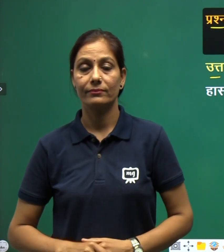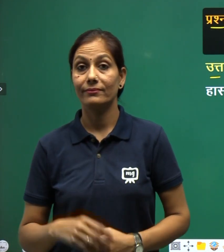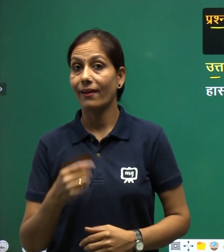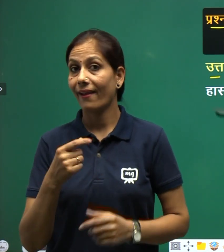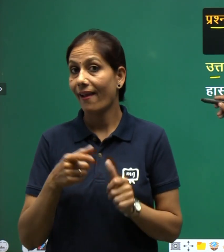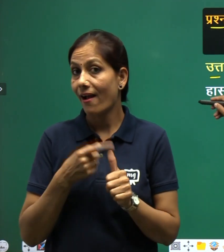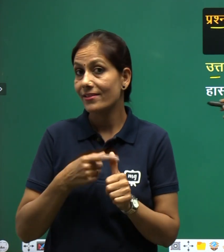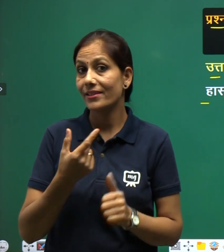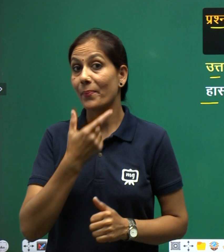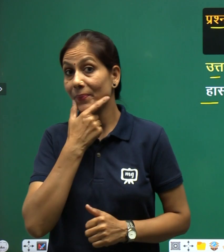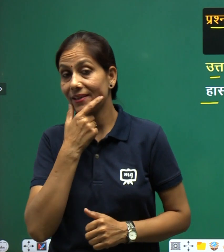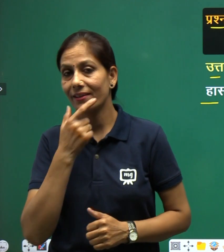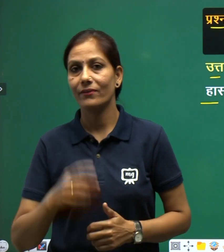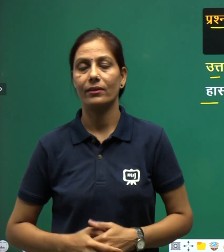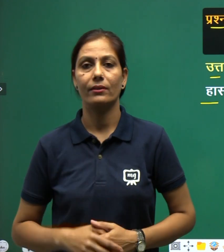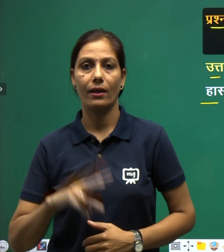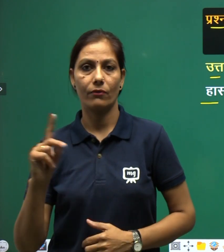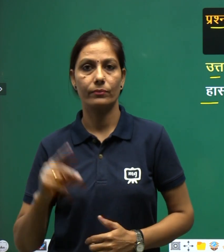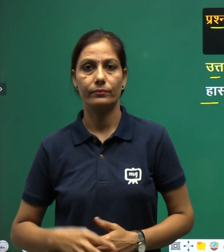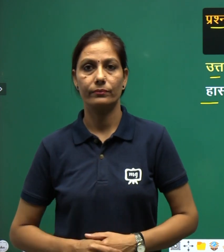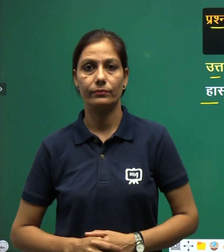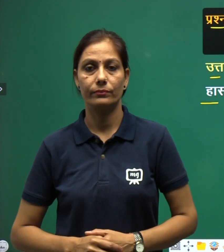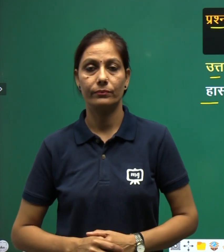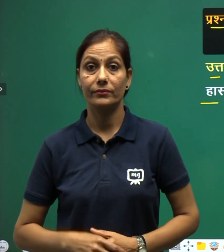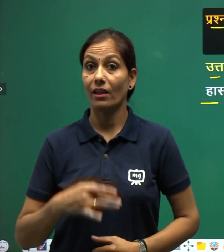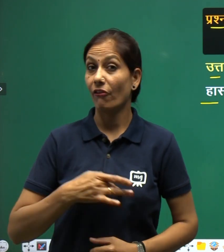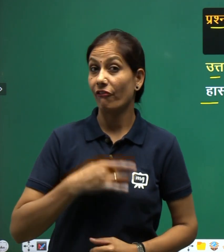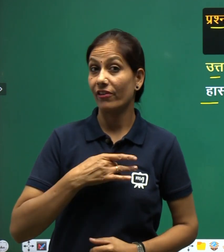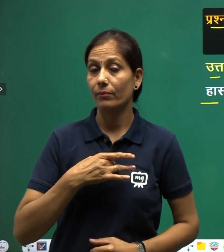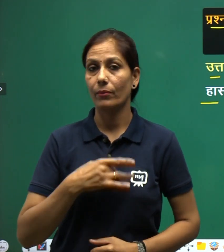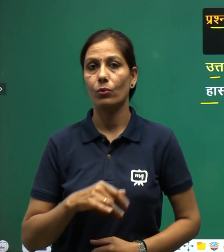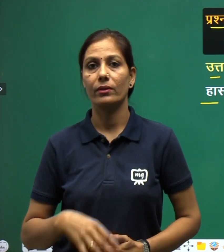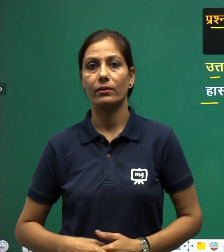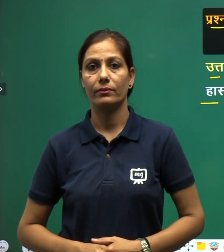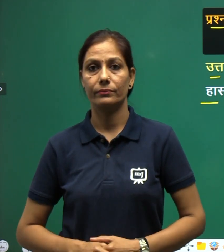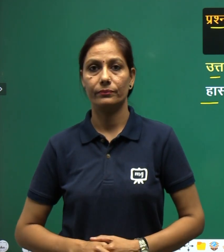हास्य एवं करुणा भाव की है।